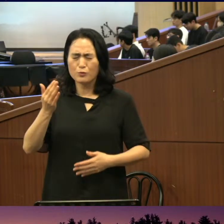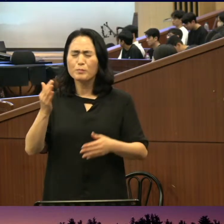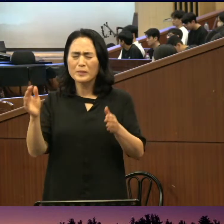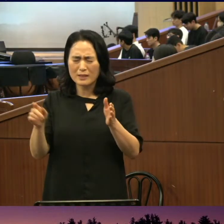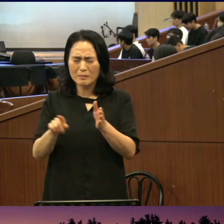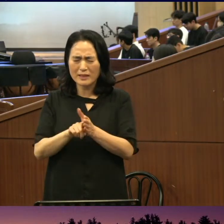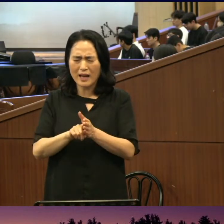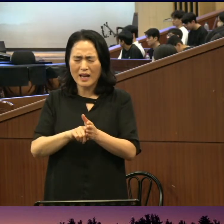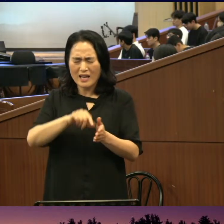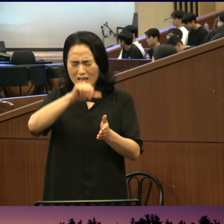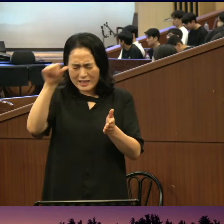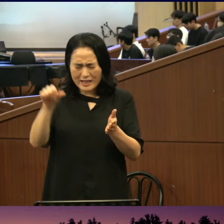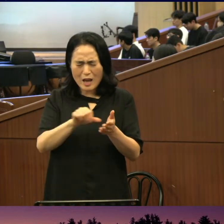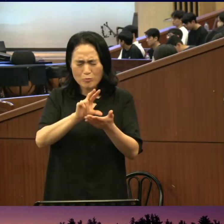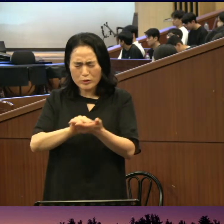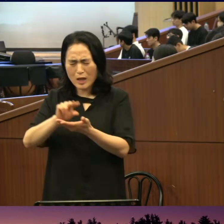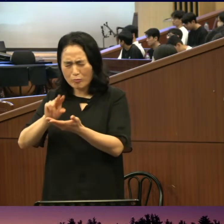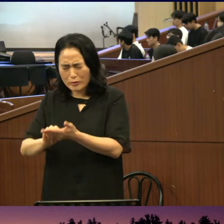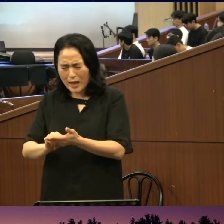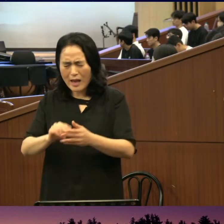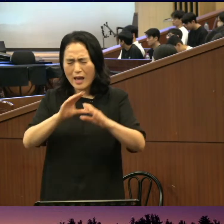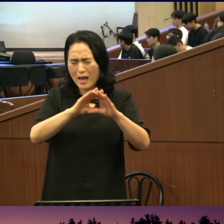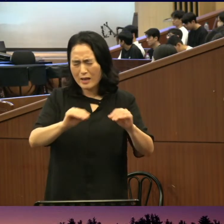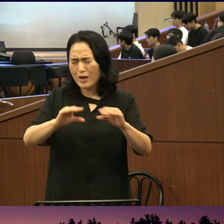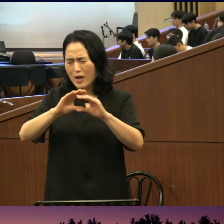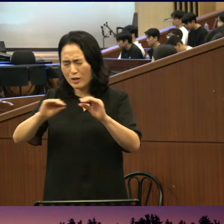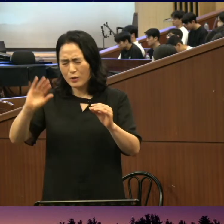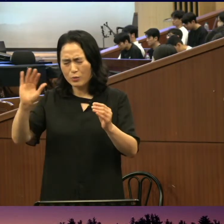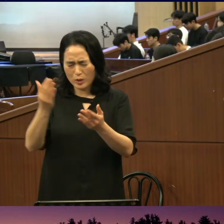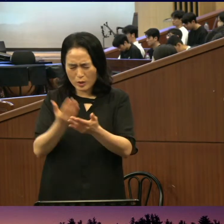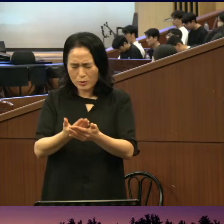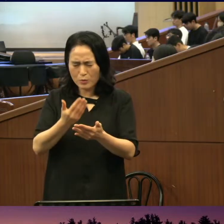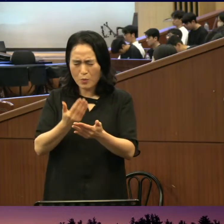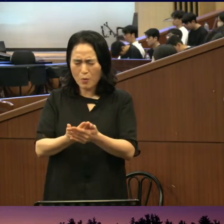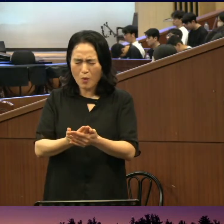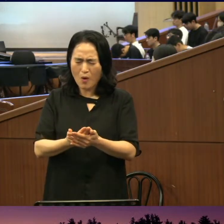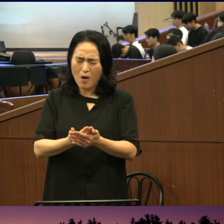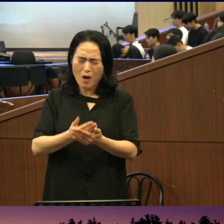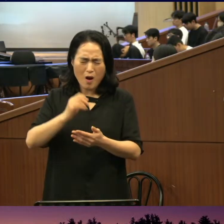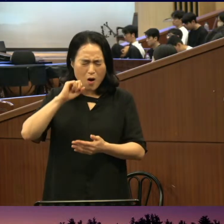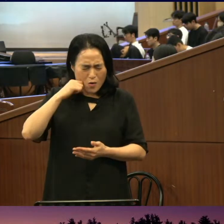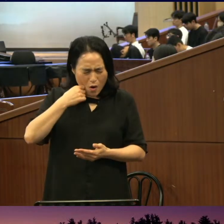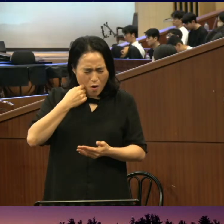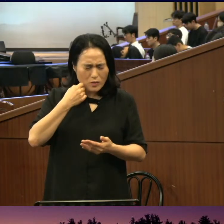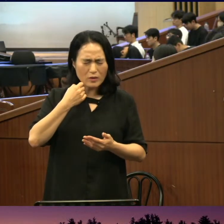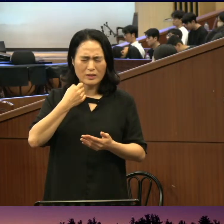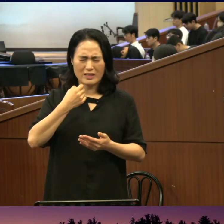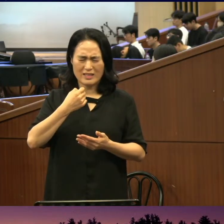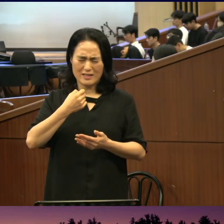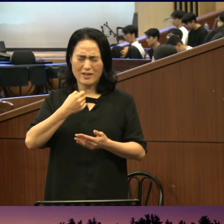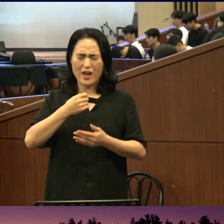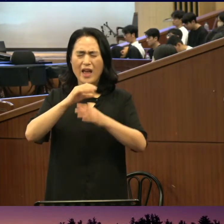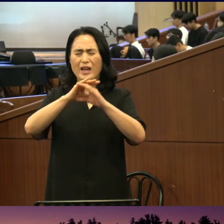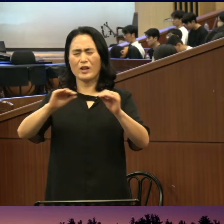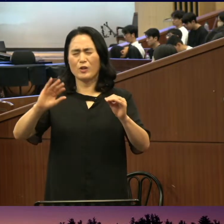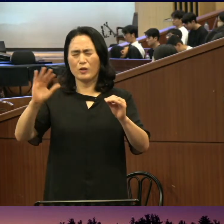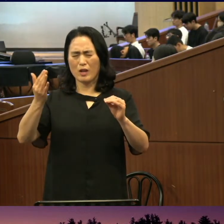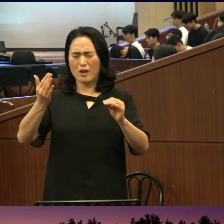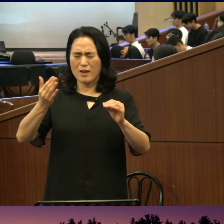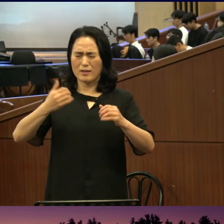꼬인 것들이 풀려지고 막힌 것이 뚫어지고 또 닫힌 문들이 활짝 열리는 역사가 일어나게 하여